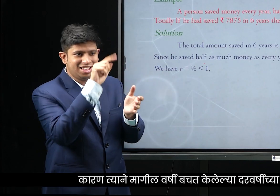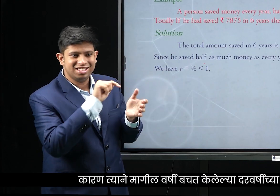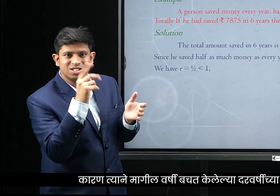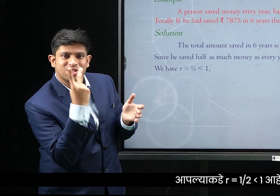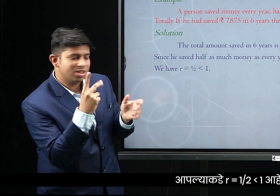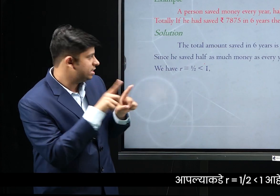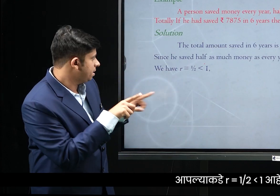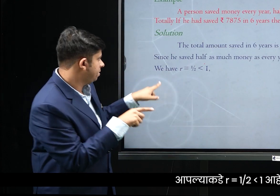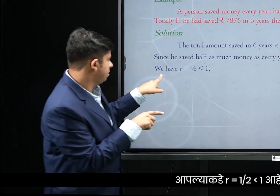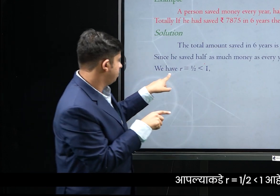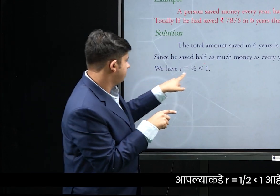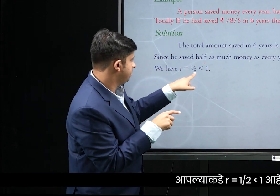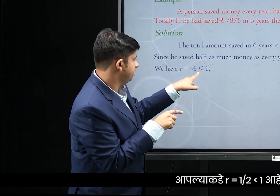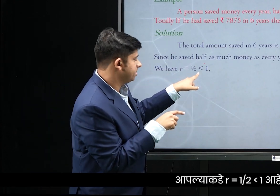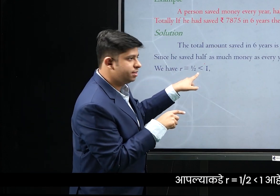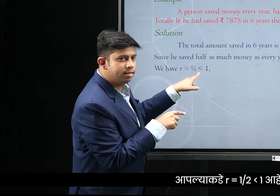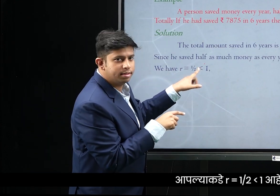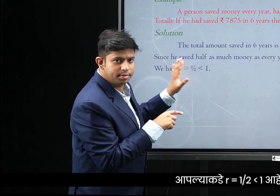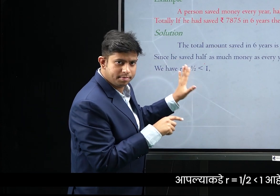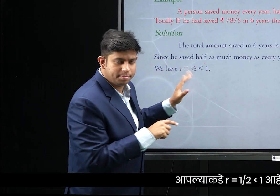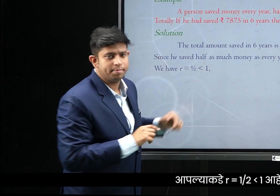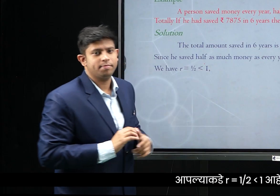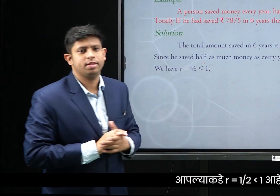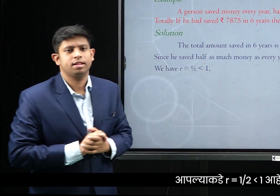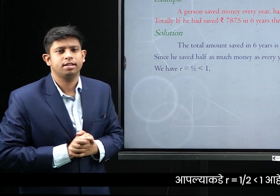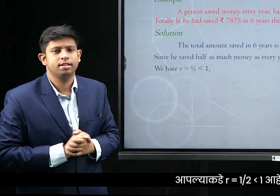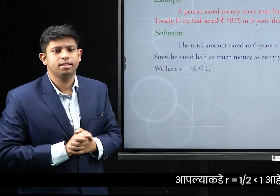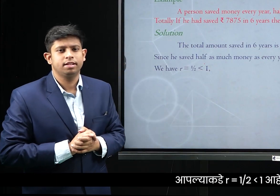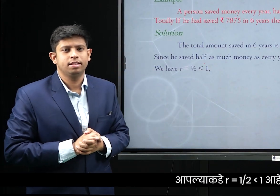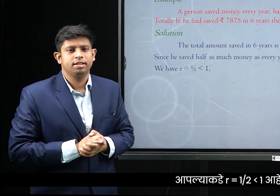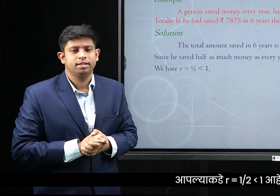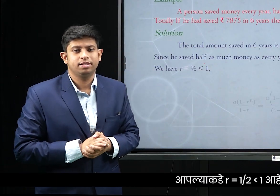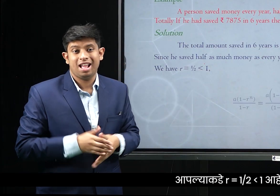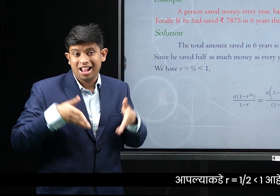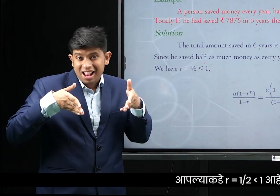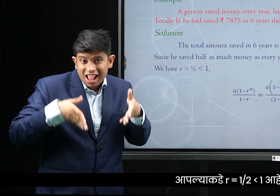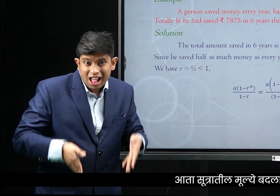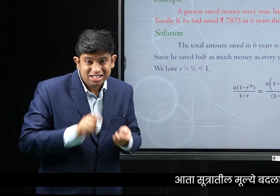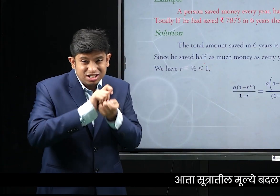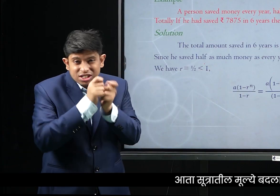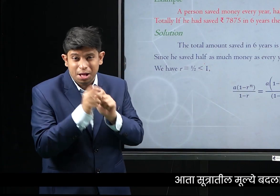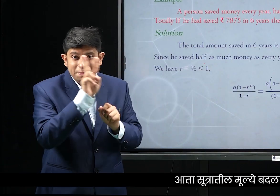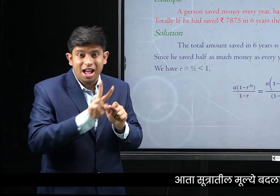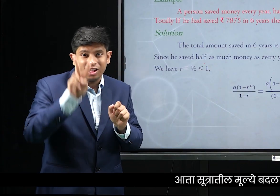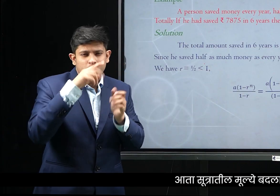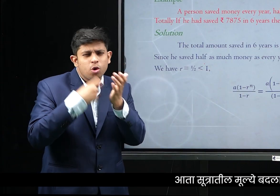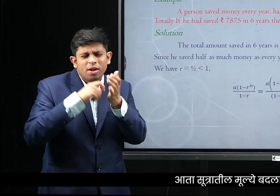वाचवले. आपल्याकडे r is equal to 1/2 less than 1 आहे. आता सूत्रातील मूल्ये